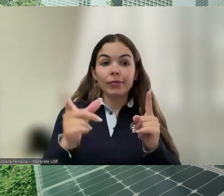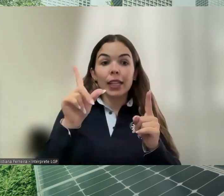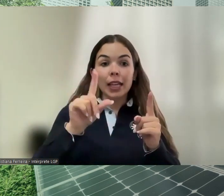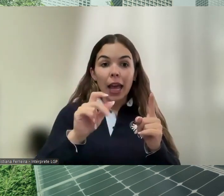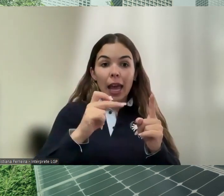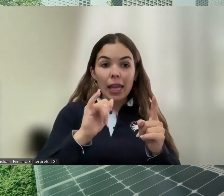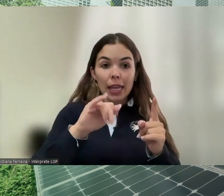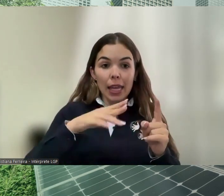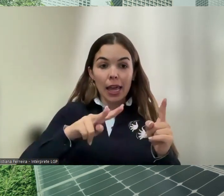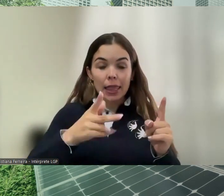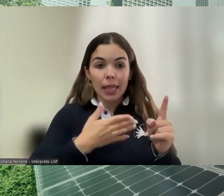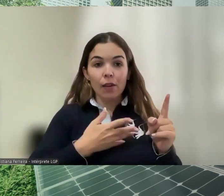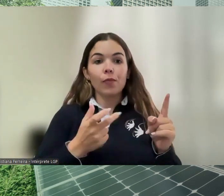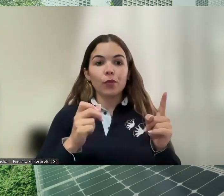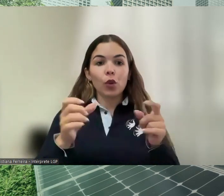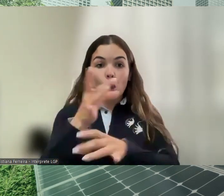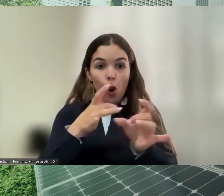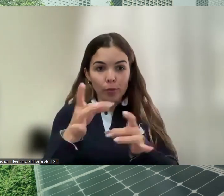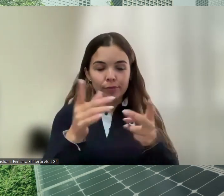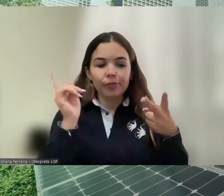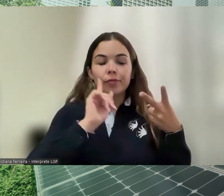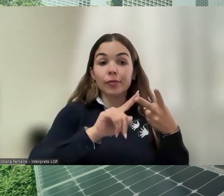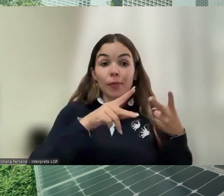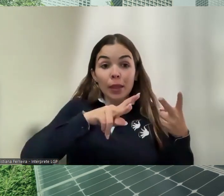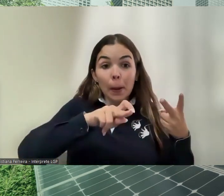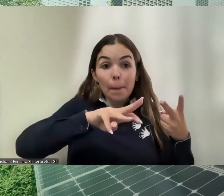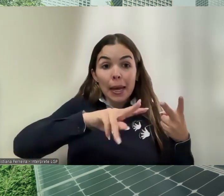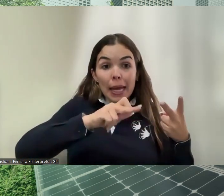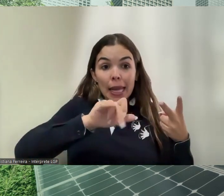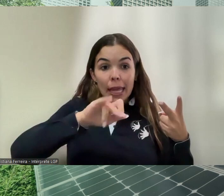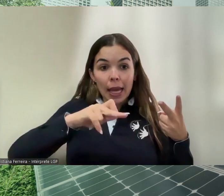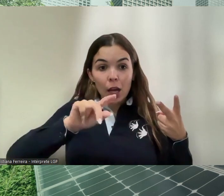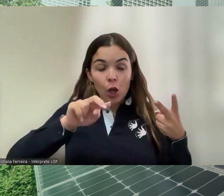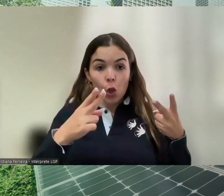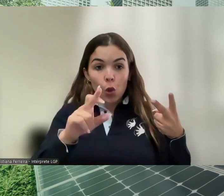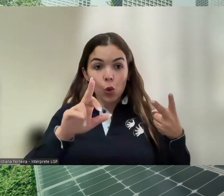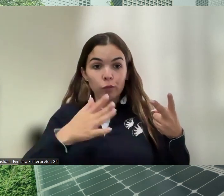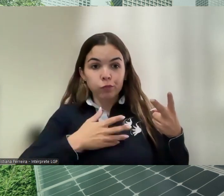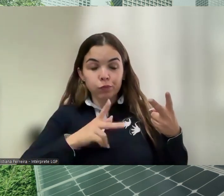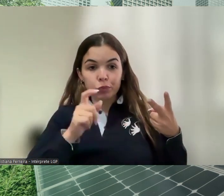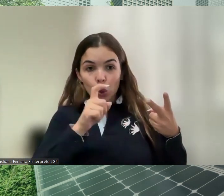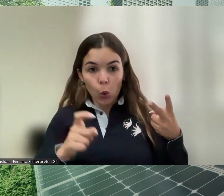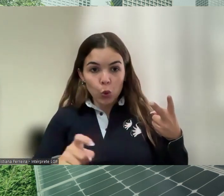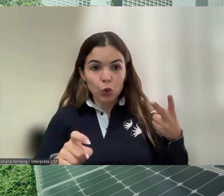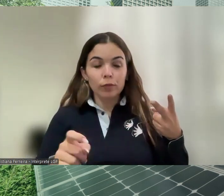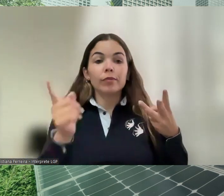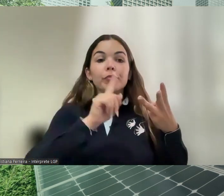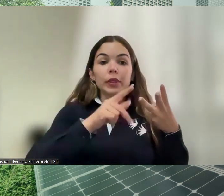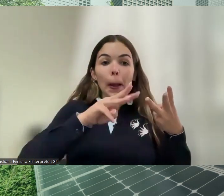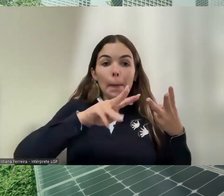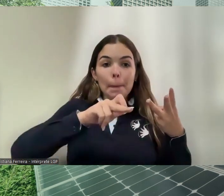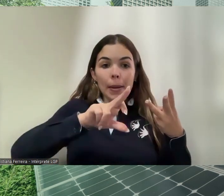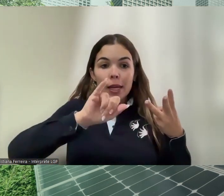IIED, Europe; Maria da Luz Fernandes, investigadora da Universidade de Aveiro; e Maria de Lourdes